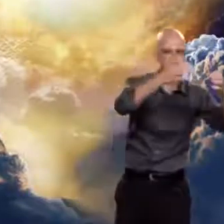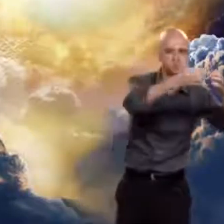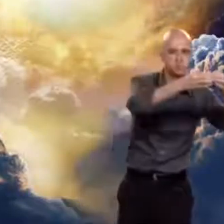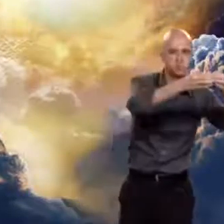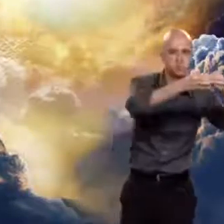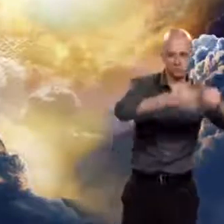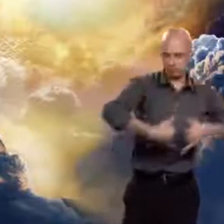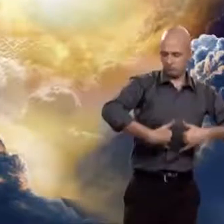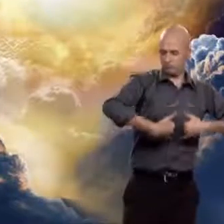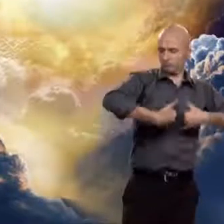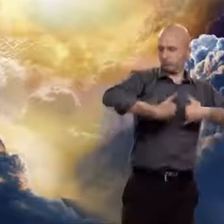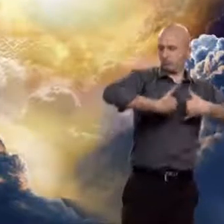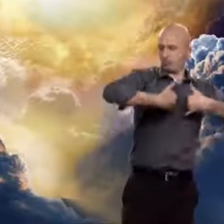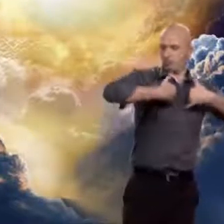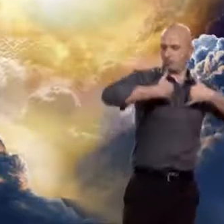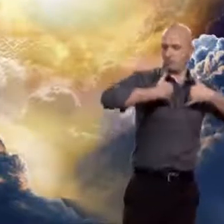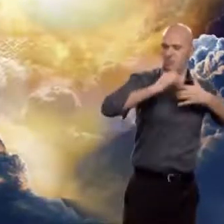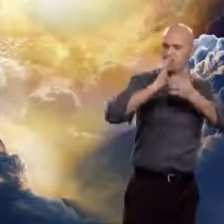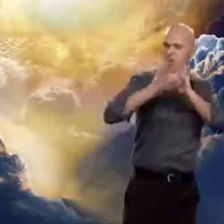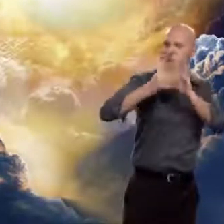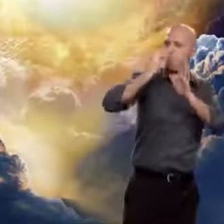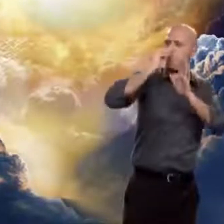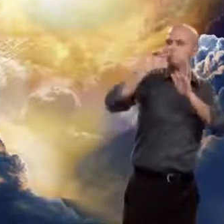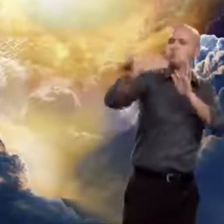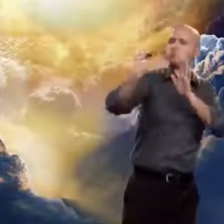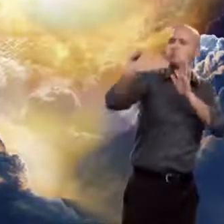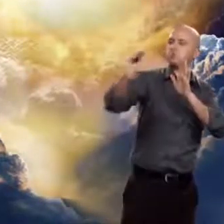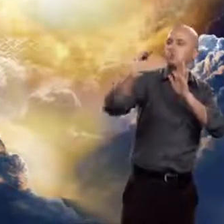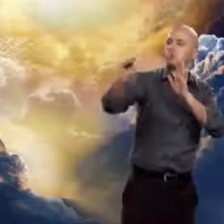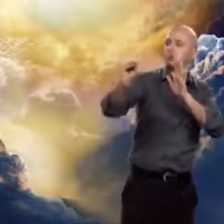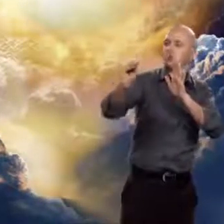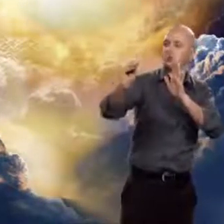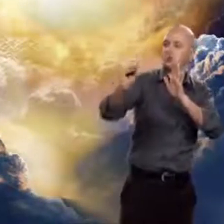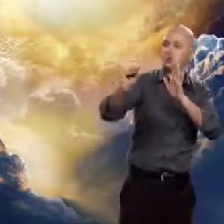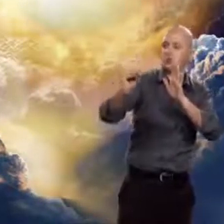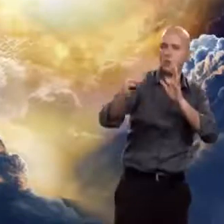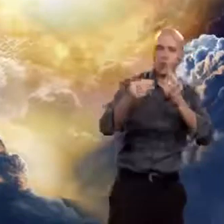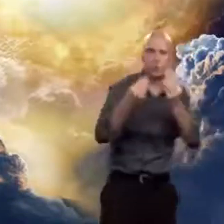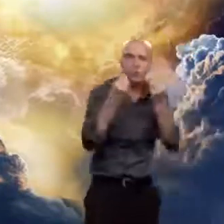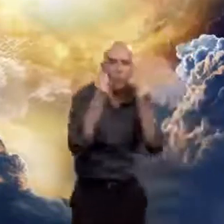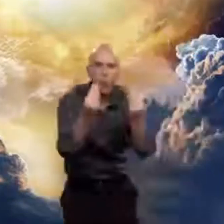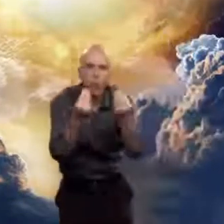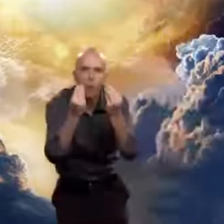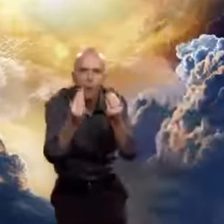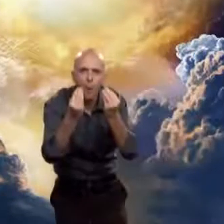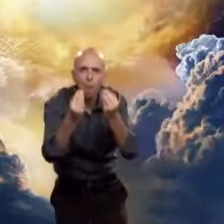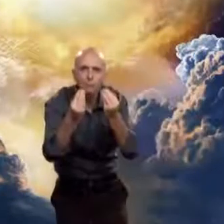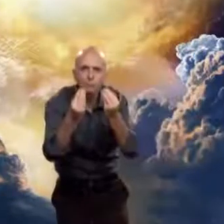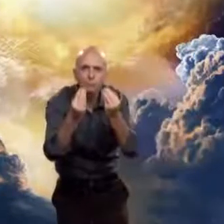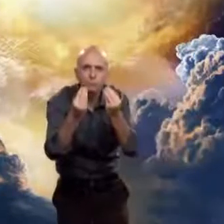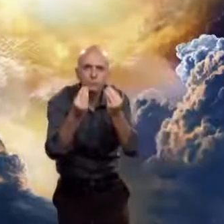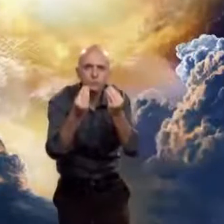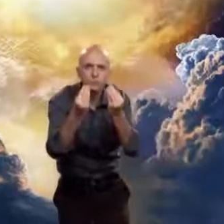uma advertência para gerações futuras. Na Idade Média, reservava-se ao clero o direito de interpretar a